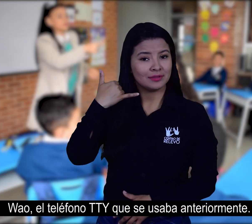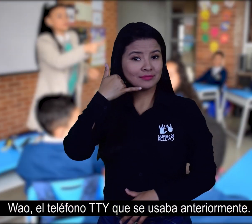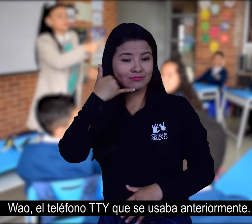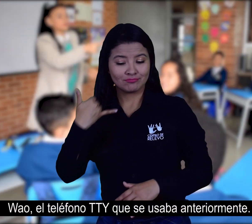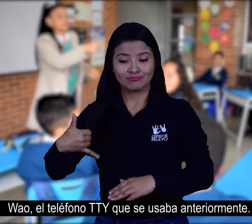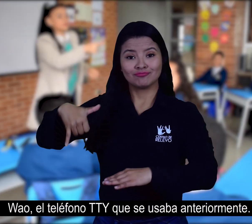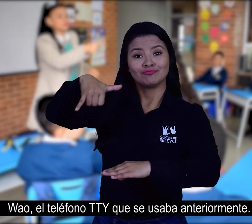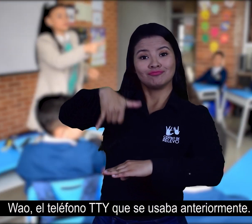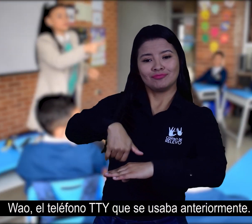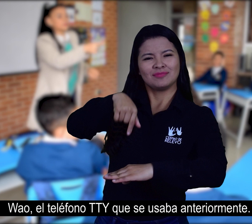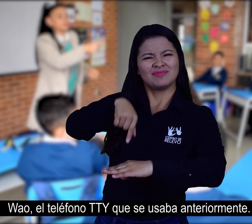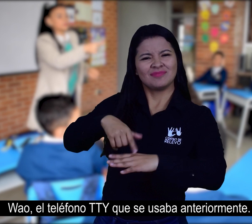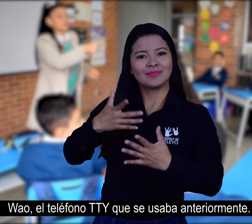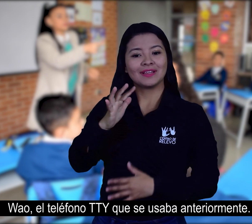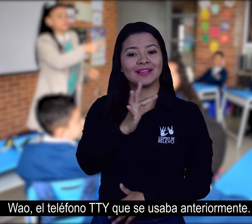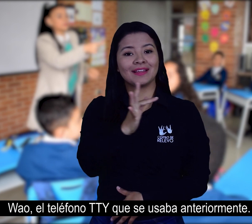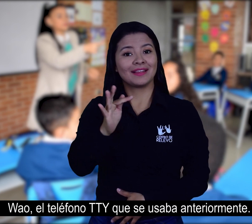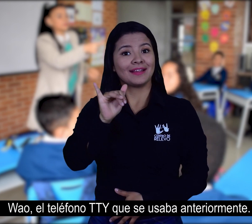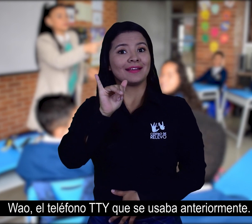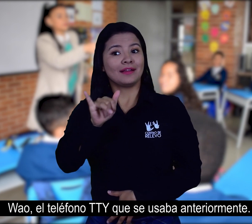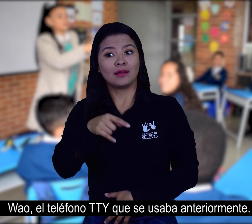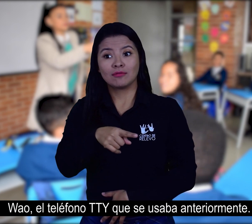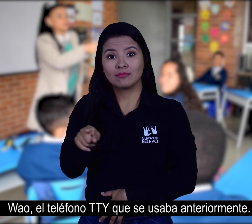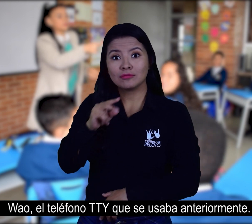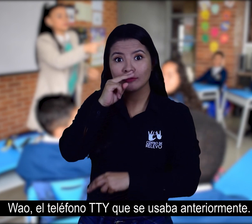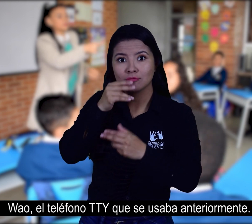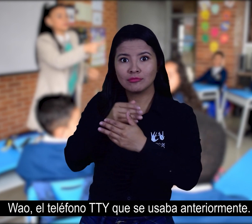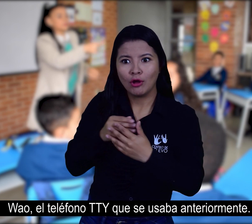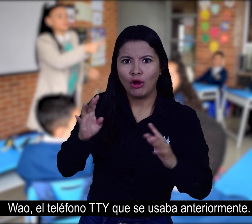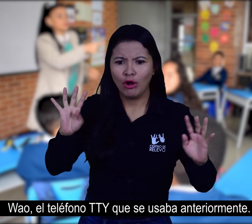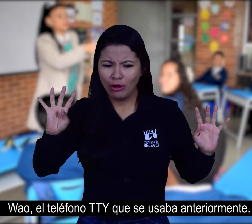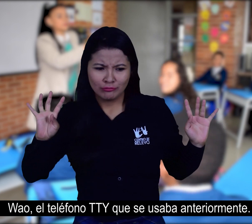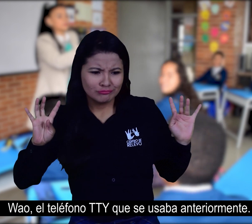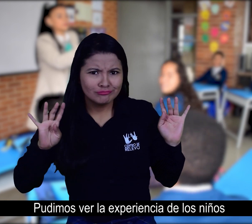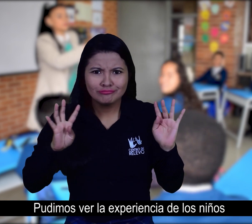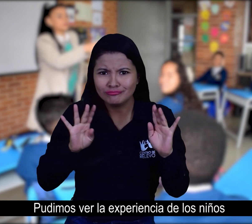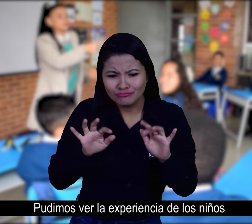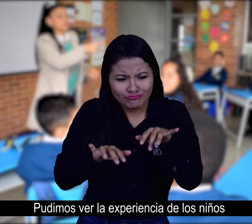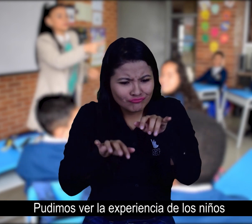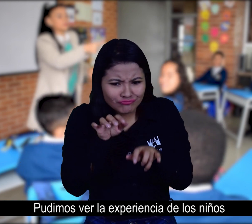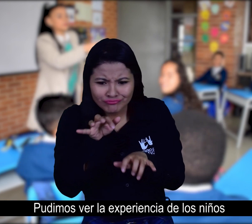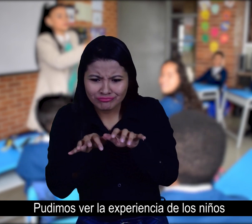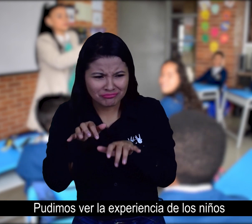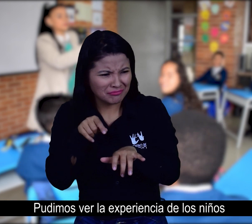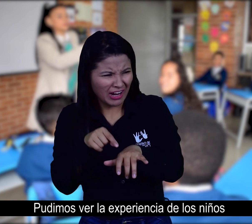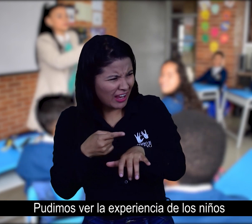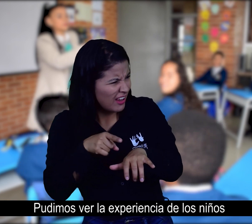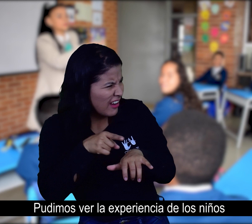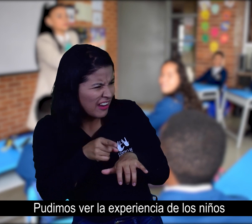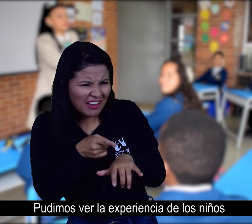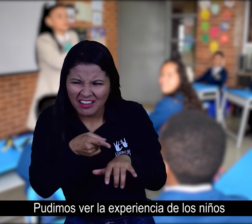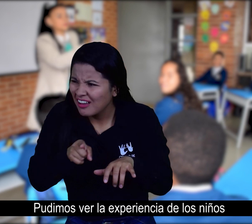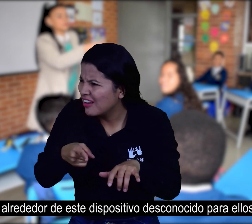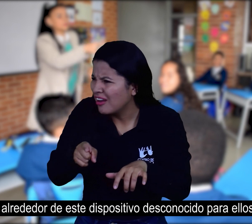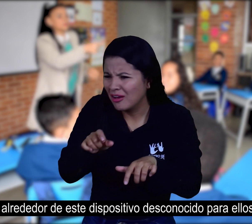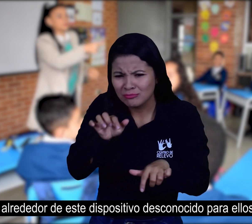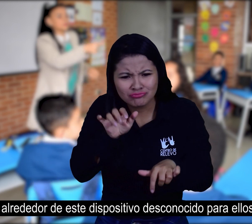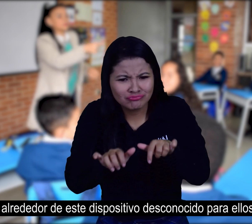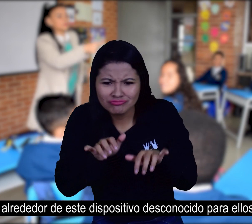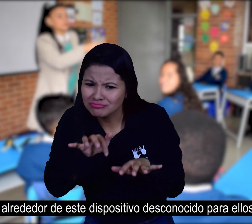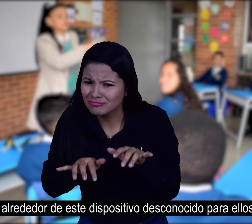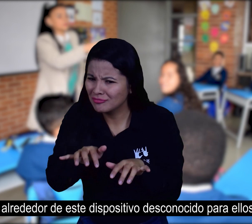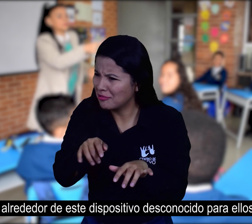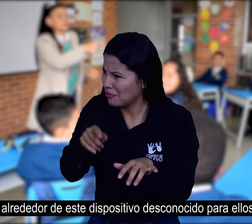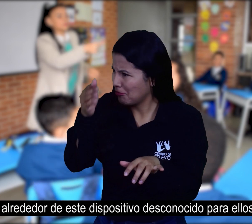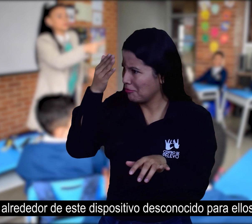¡Wow! El teléfono TTY que se usaba anteriormente. Pudimos ver la experiencia de los niños alrededor